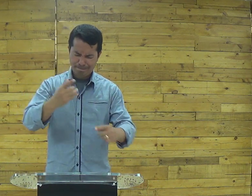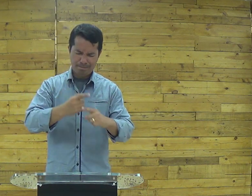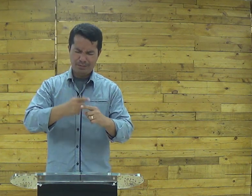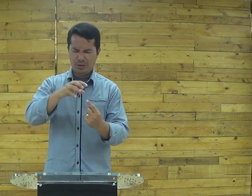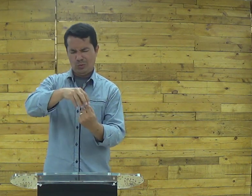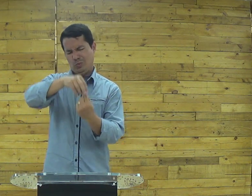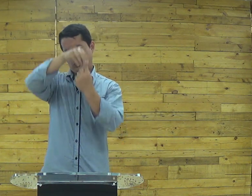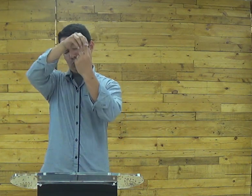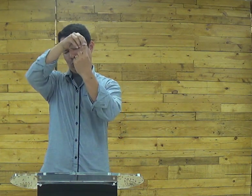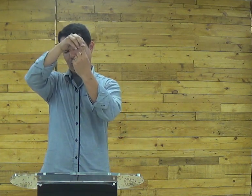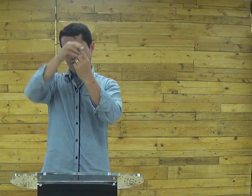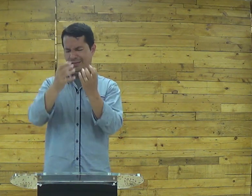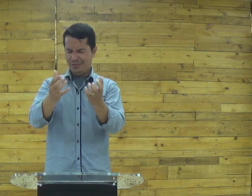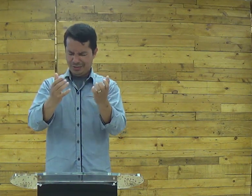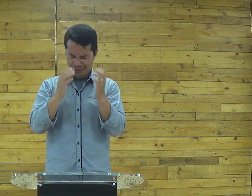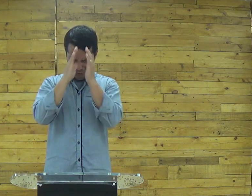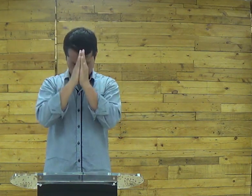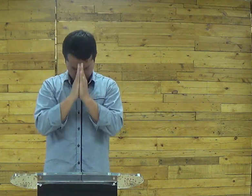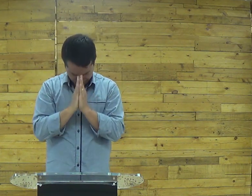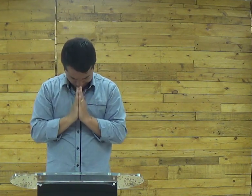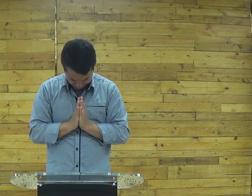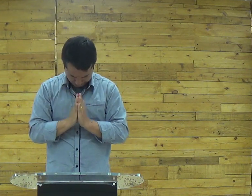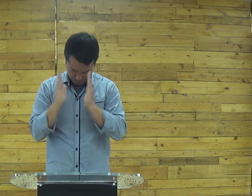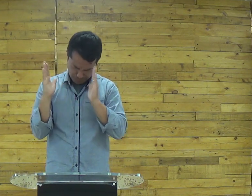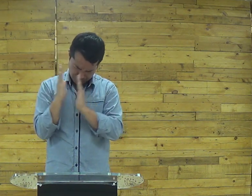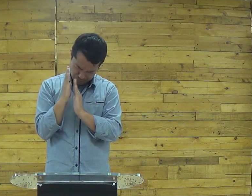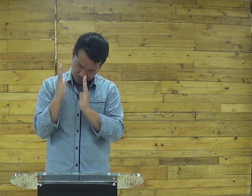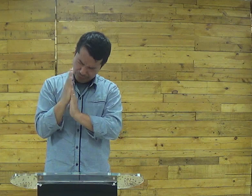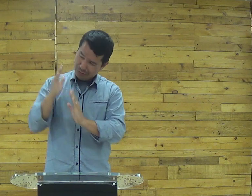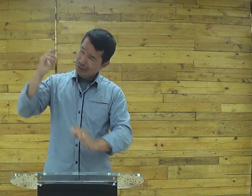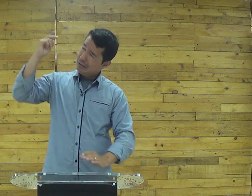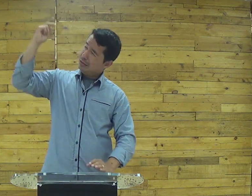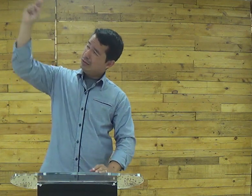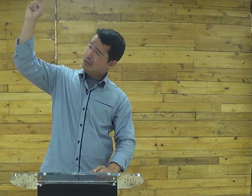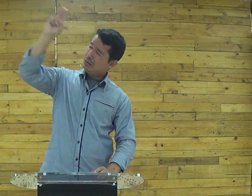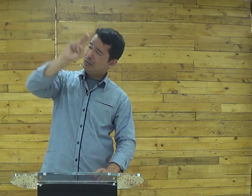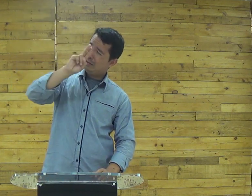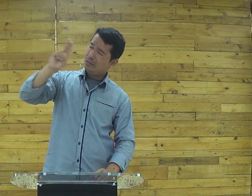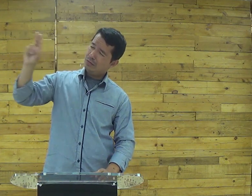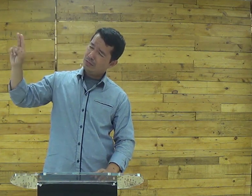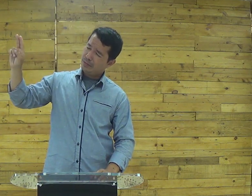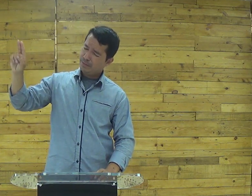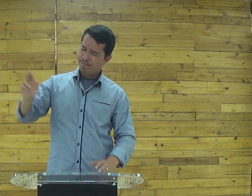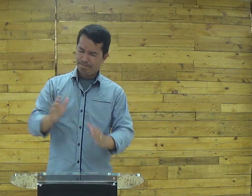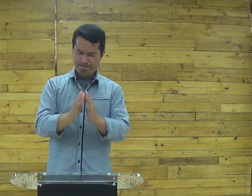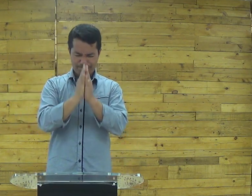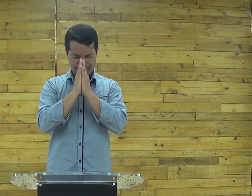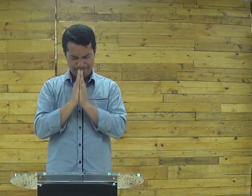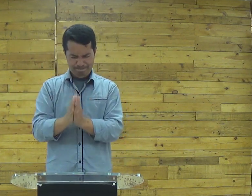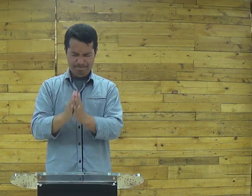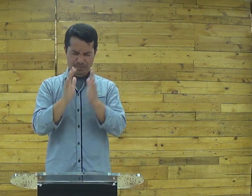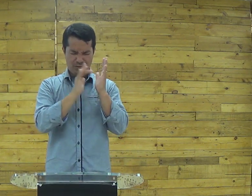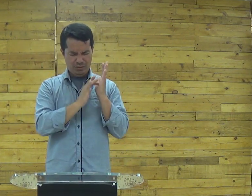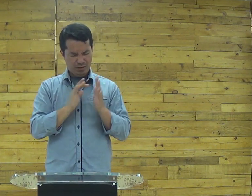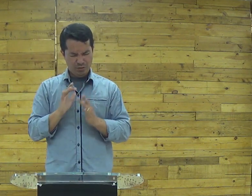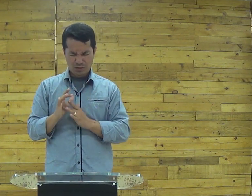Porque queremos te agradecer. Porque viemos aqui para louvar ao Senhor e ao seu maravilhoso